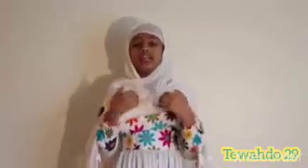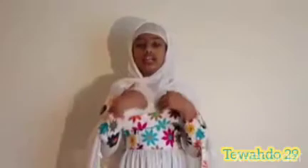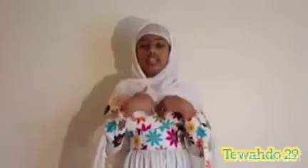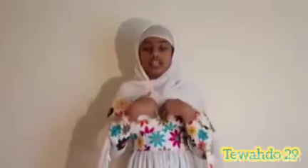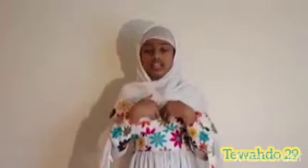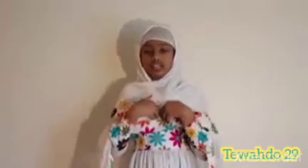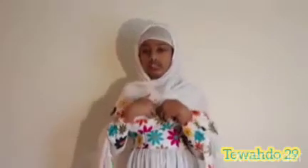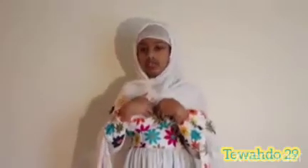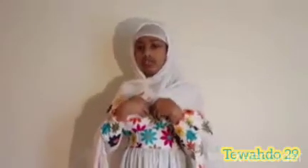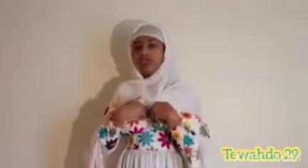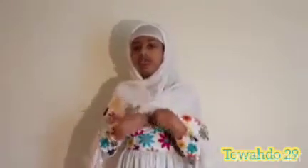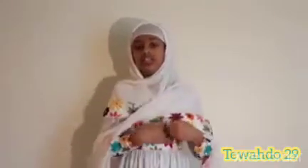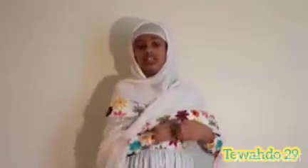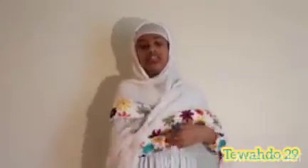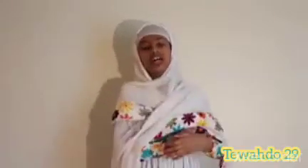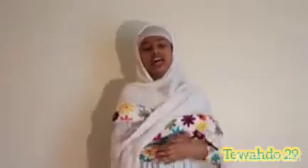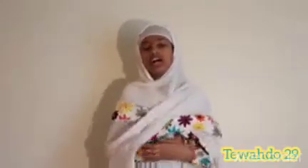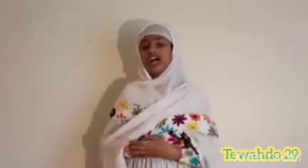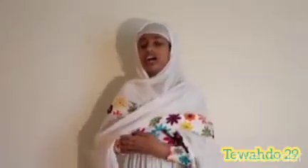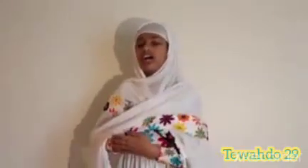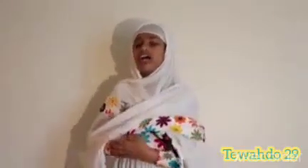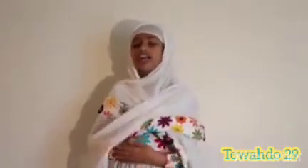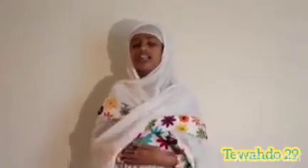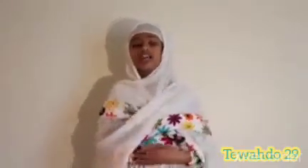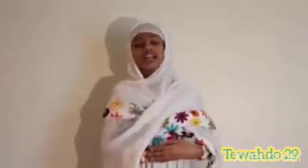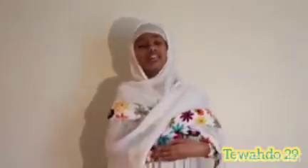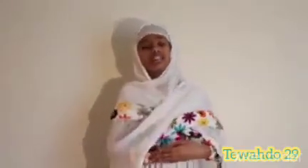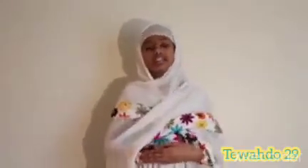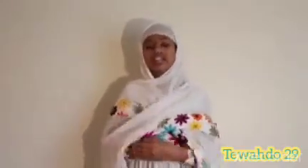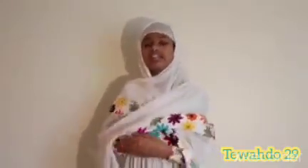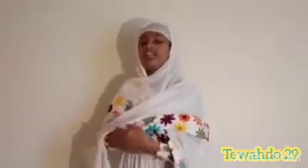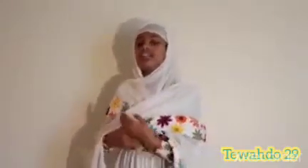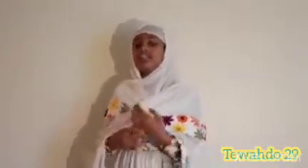በኢየሩሳሌም ዐሩግ ሕፃናት